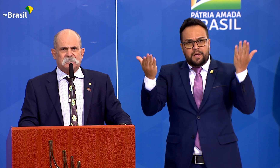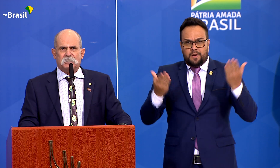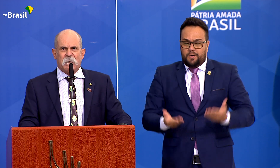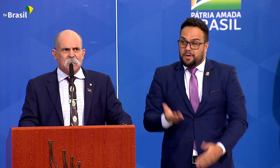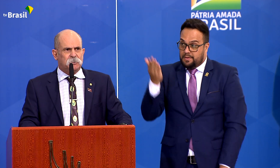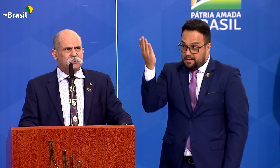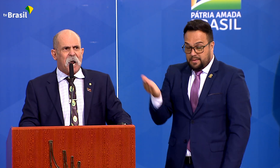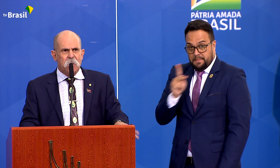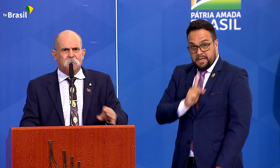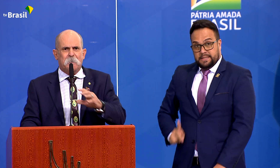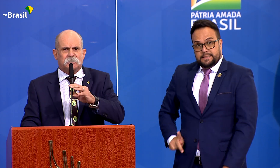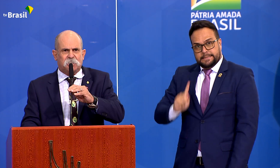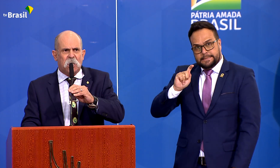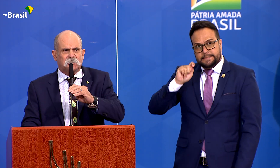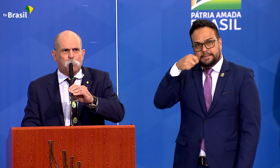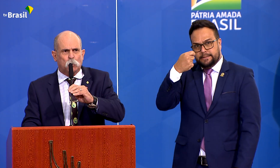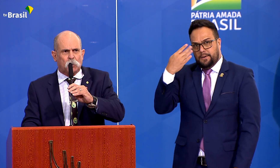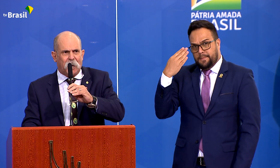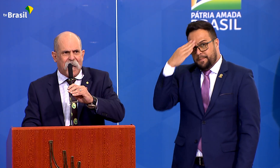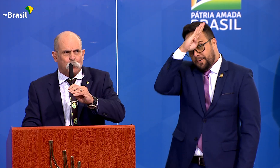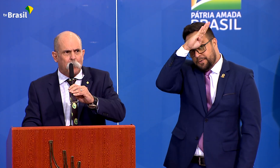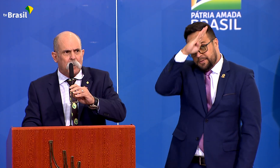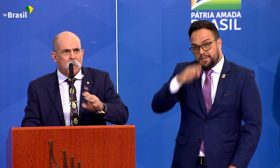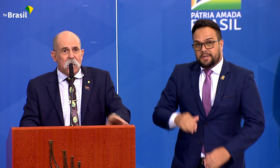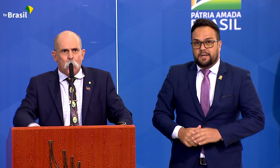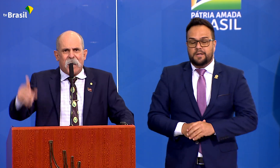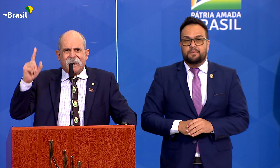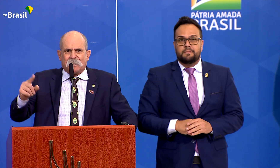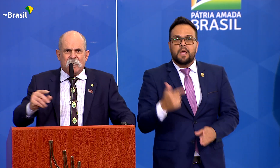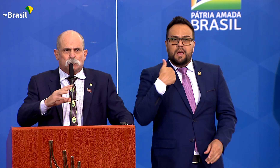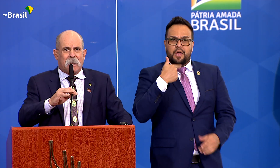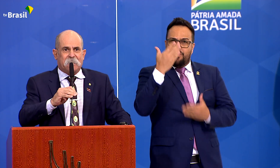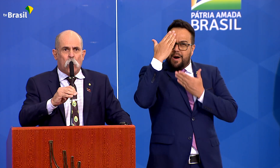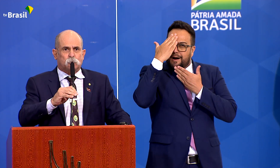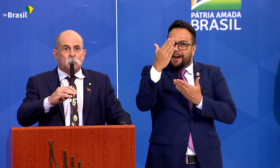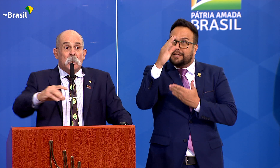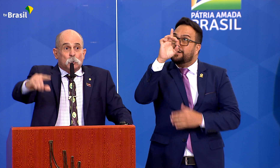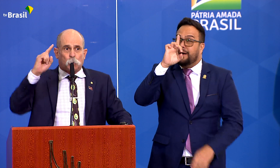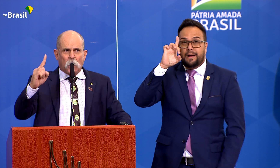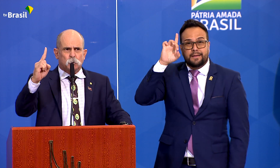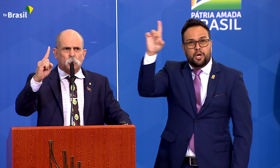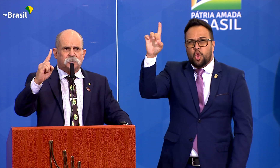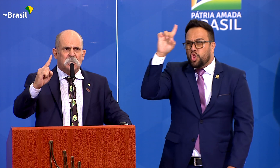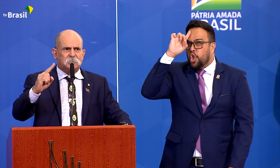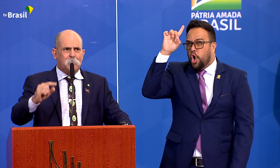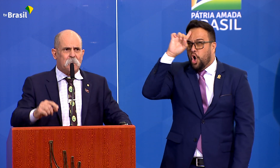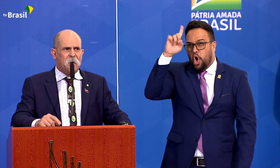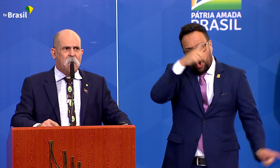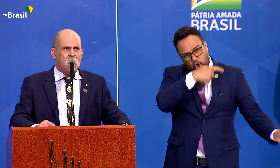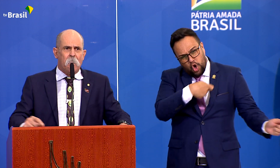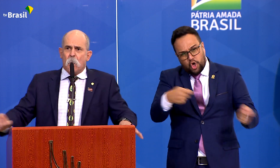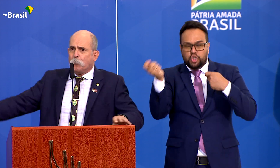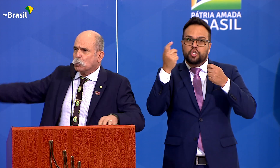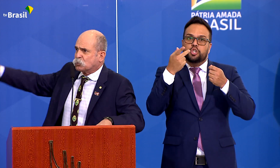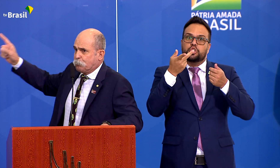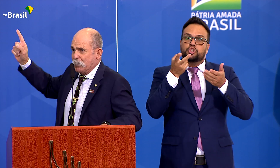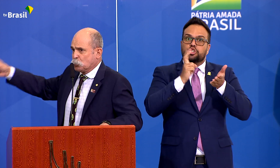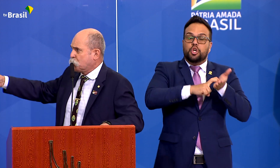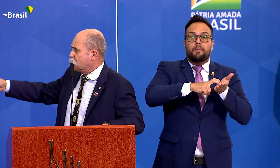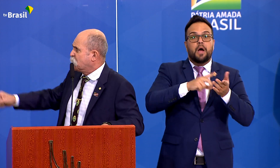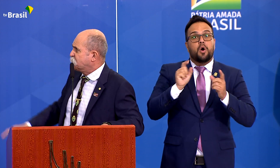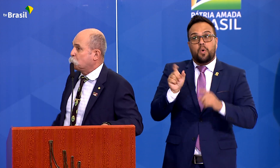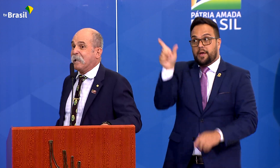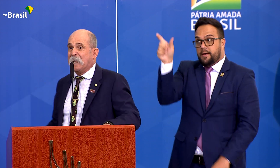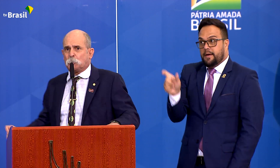senhor presidente Jair Messias bolsonaro eu agradeço a Deus todos os dias pela manhã